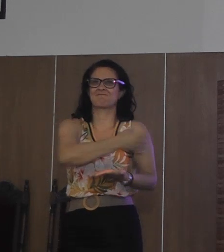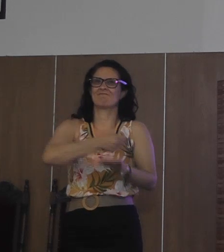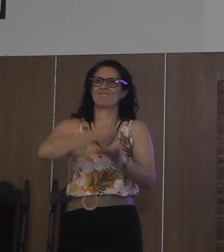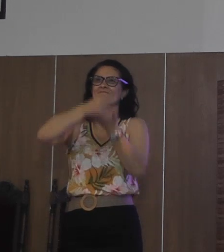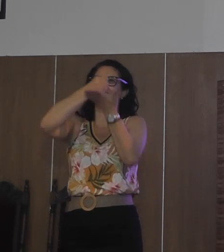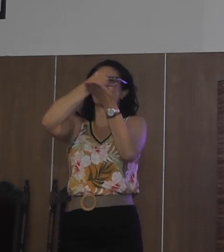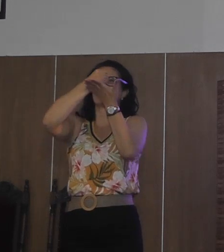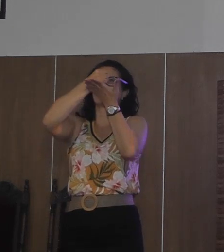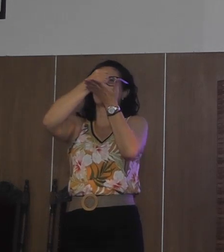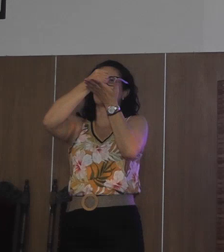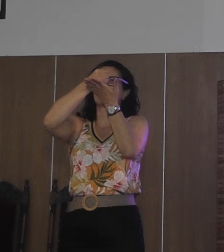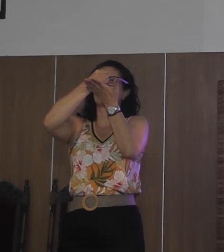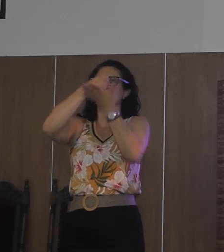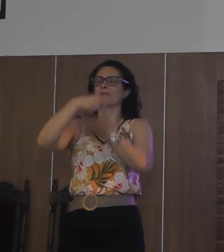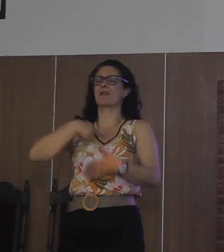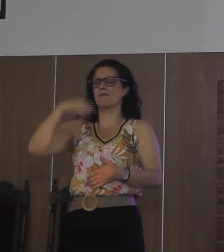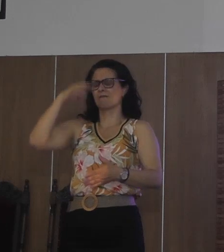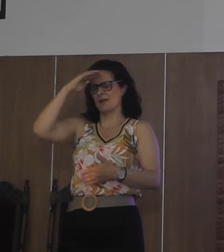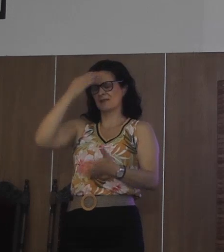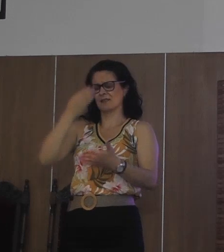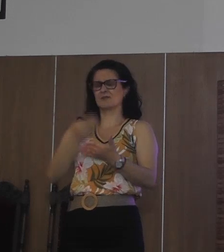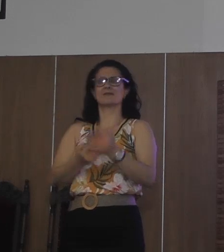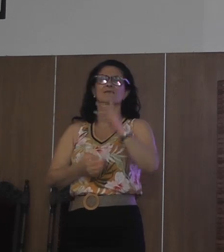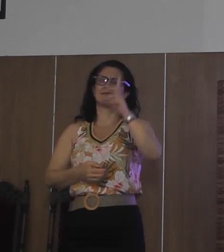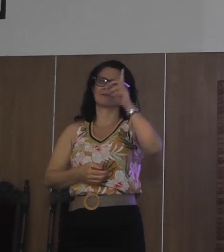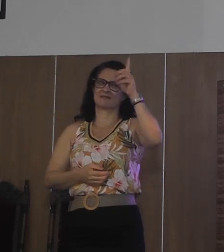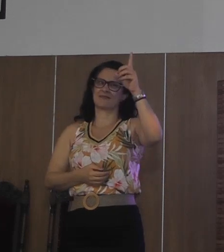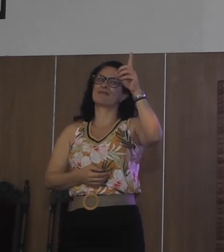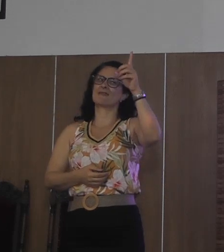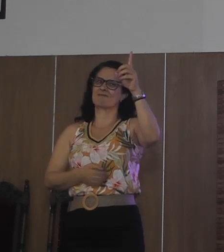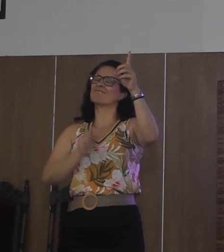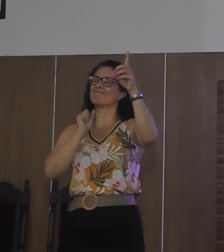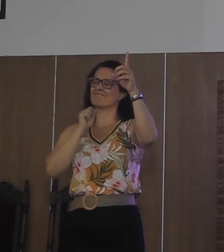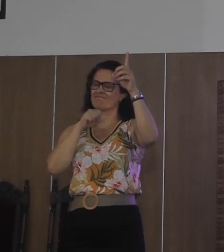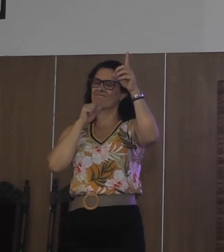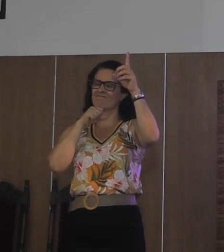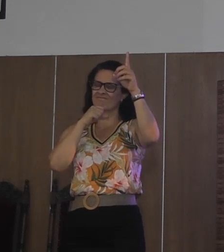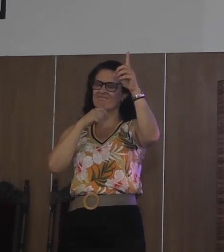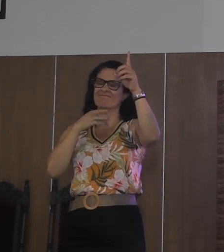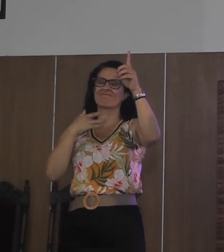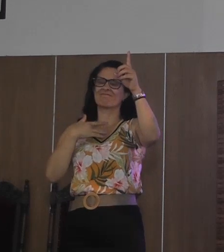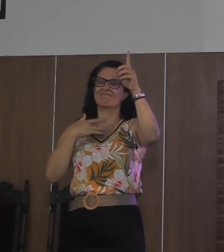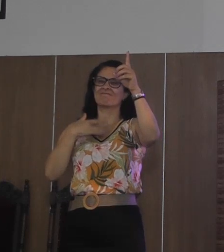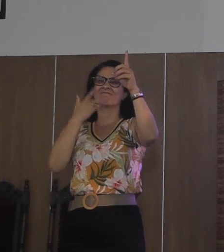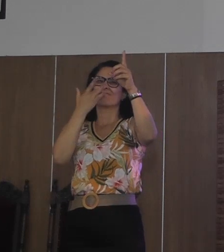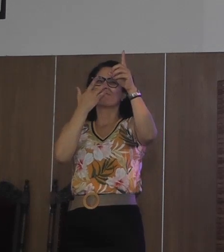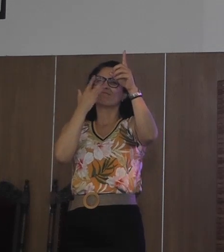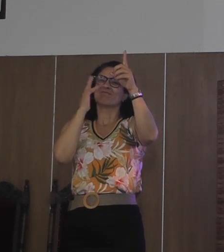Irmão, eu tenho confiança em quem eu sirvo e no grau de intimidade com Ele.